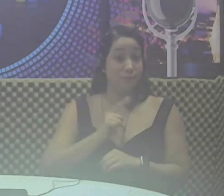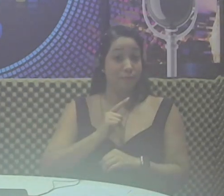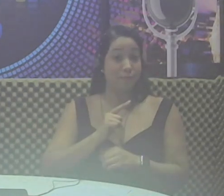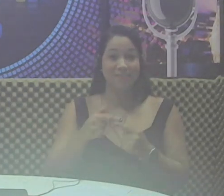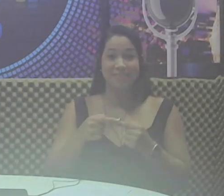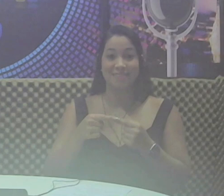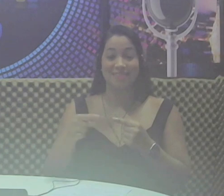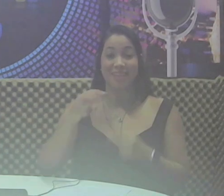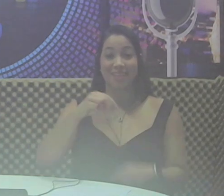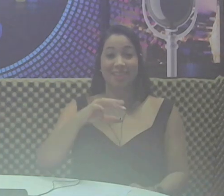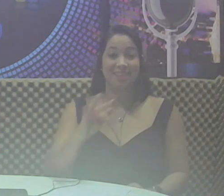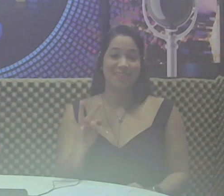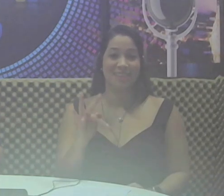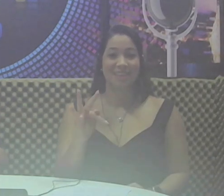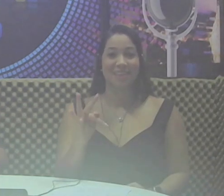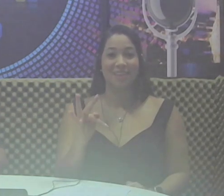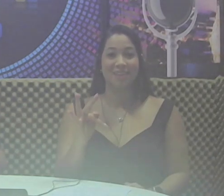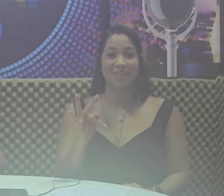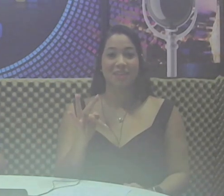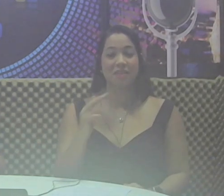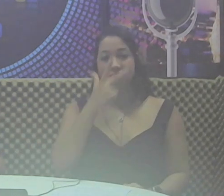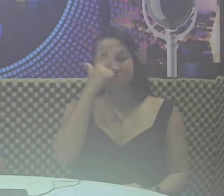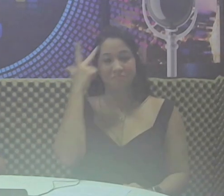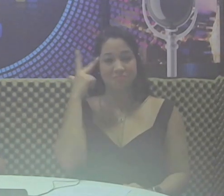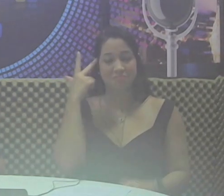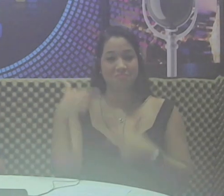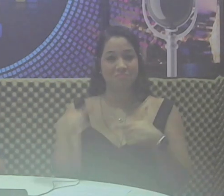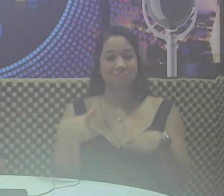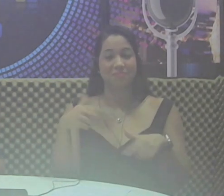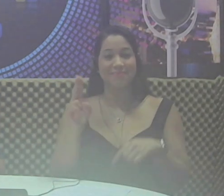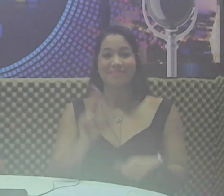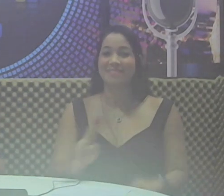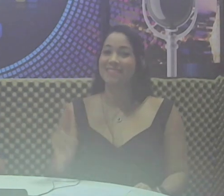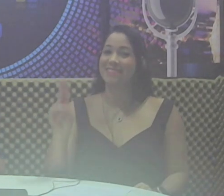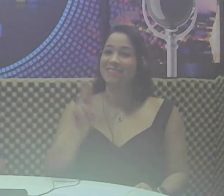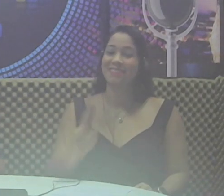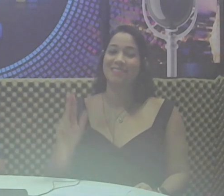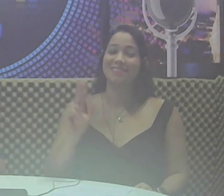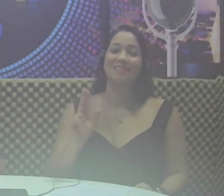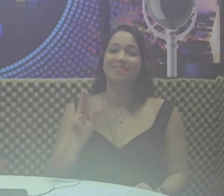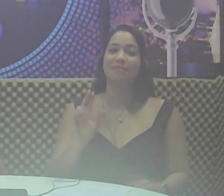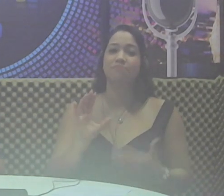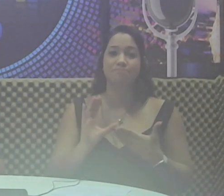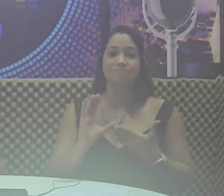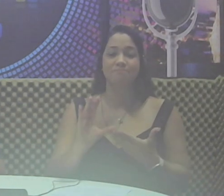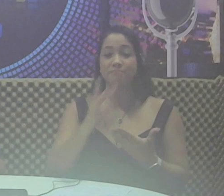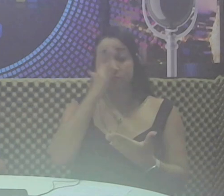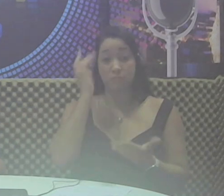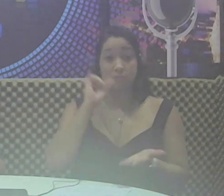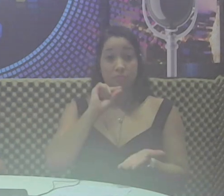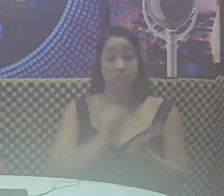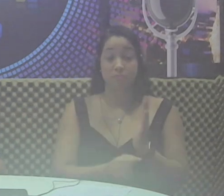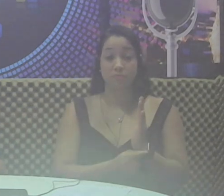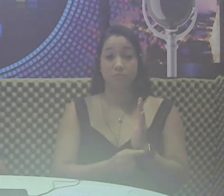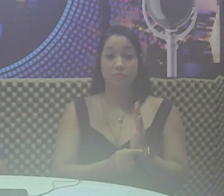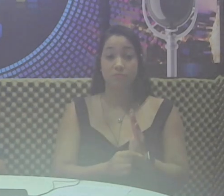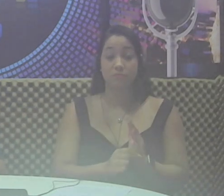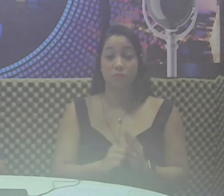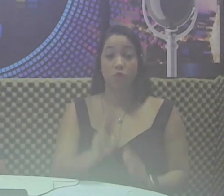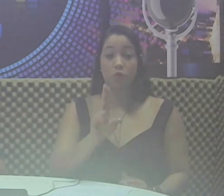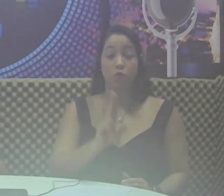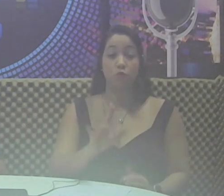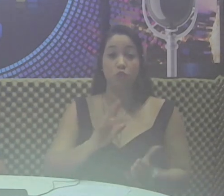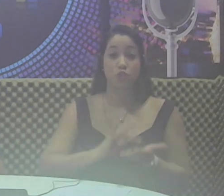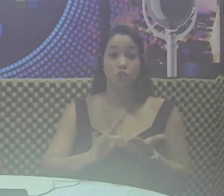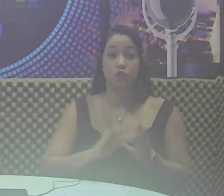de notas emitidas por prestadores de serviço de Uberlândia para contribuintes cadastrados na página U-Digital do